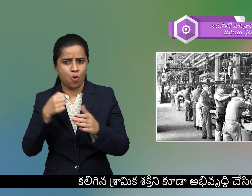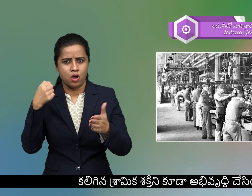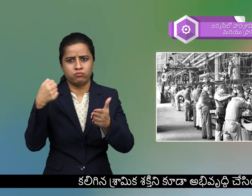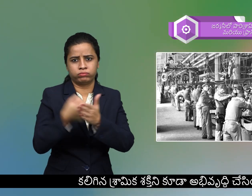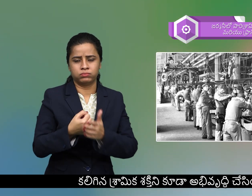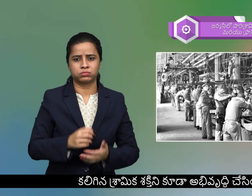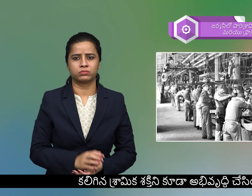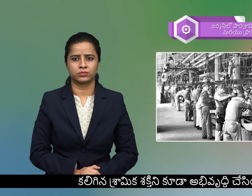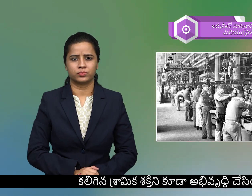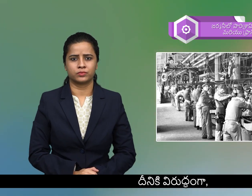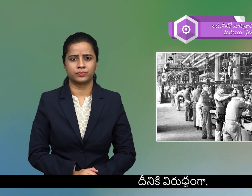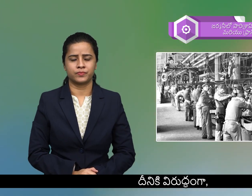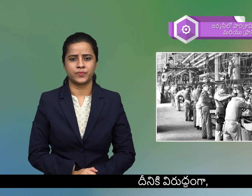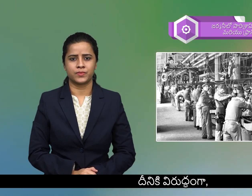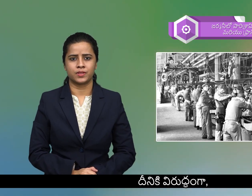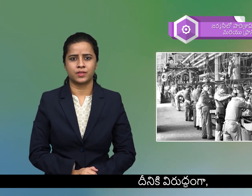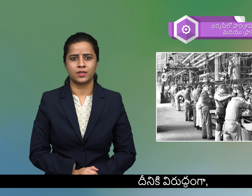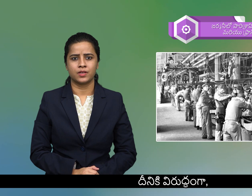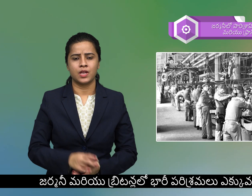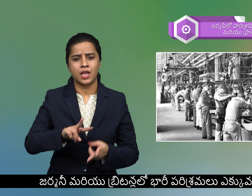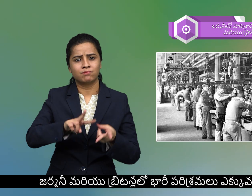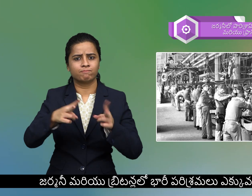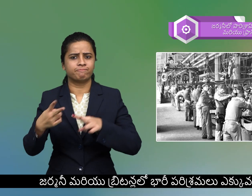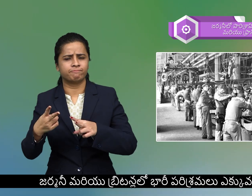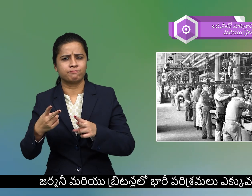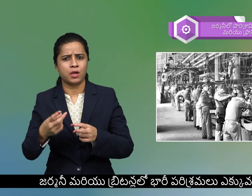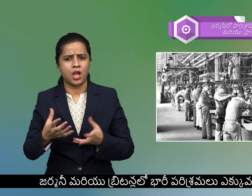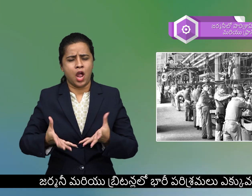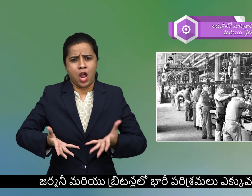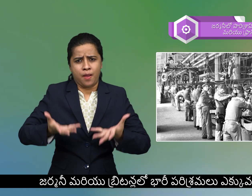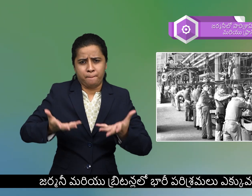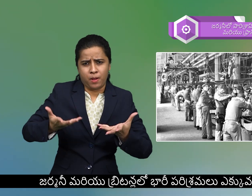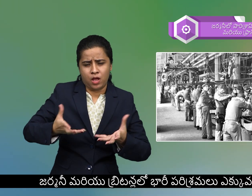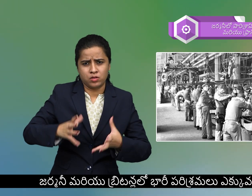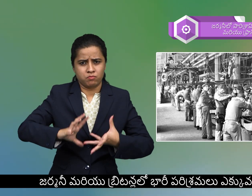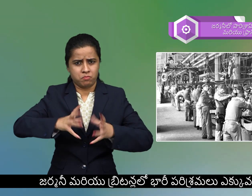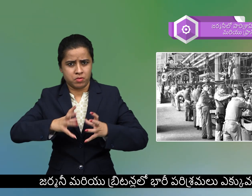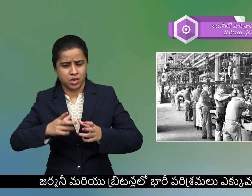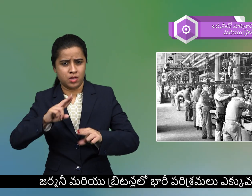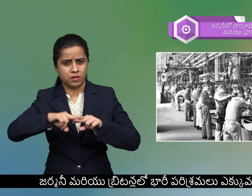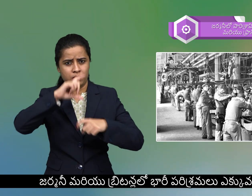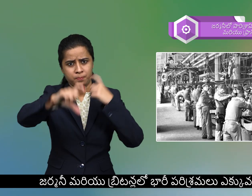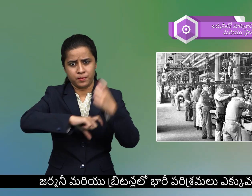చేసింది. దీనికి విరుద్ధంగా జర్మనీ మరియు బ్రిటన్లలో భారీ పరిశ్రమలు ఎక్కువగా ఉన్నాయి.